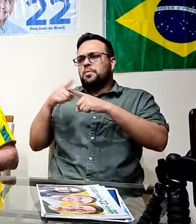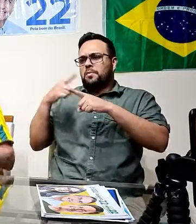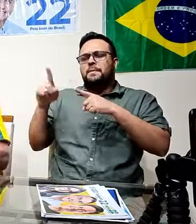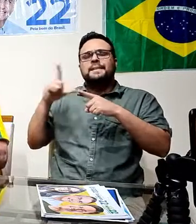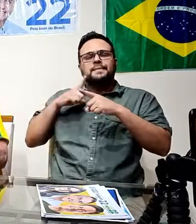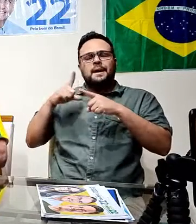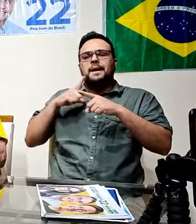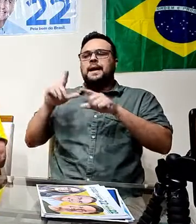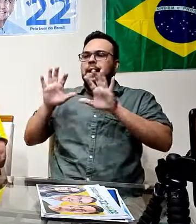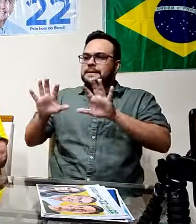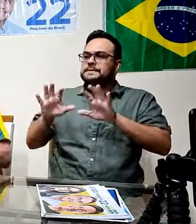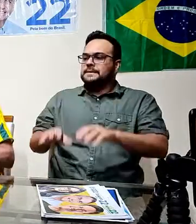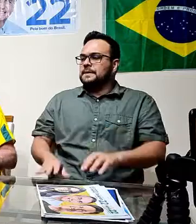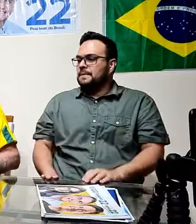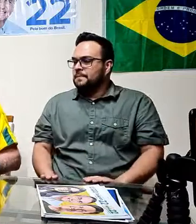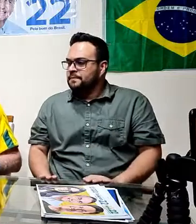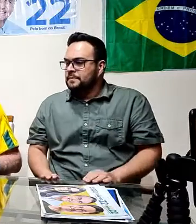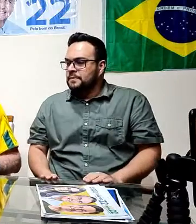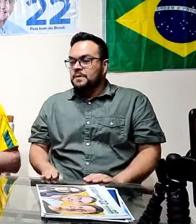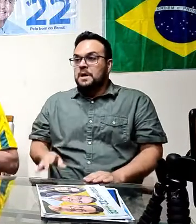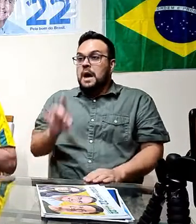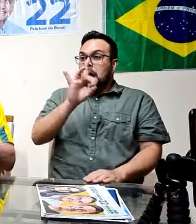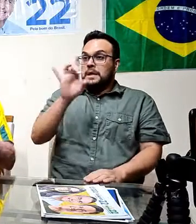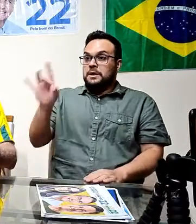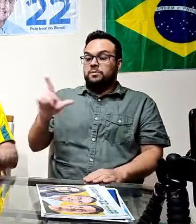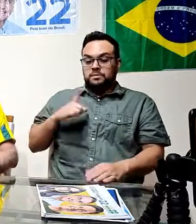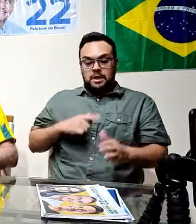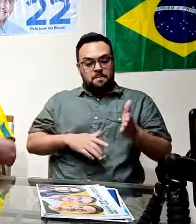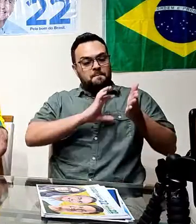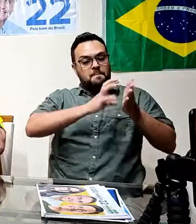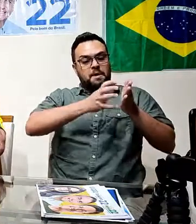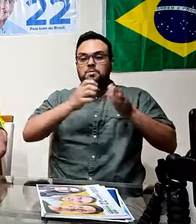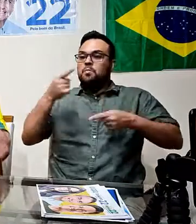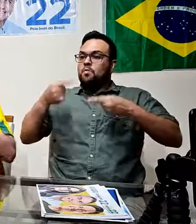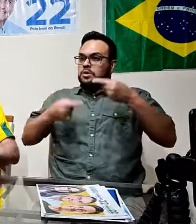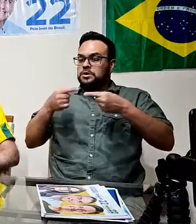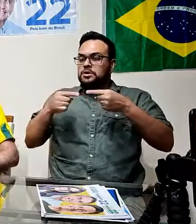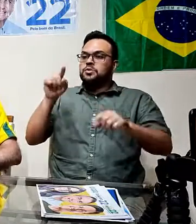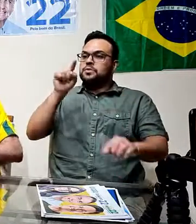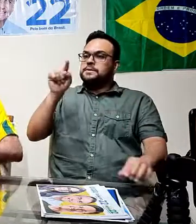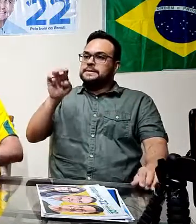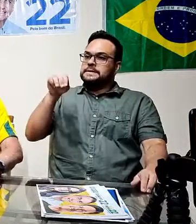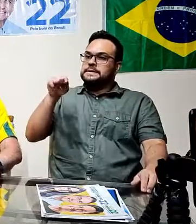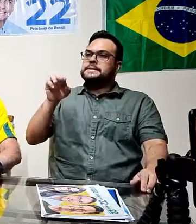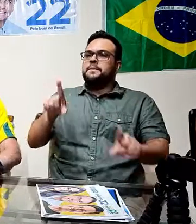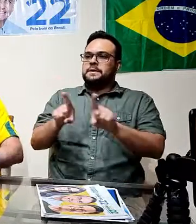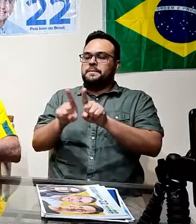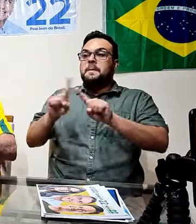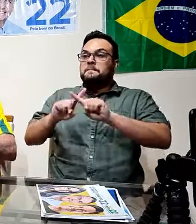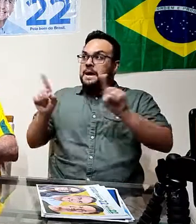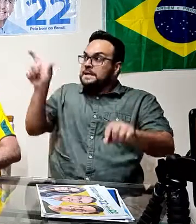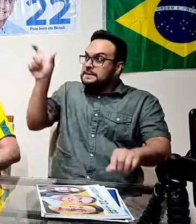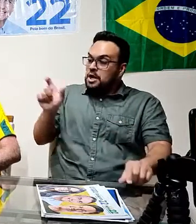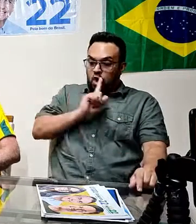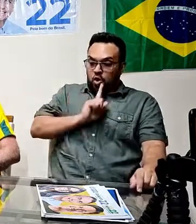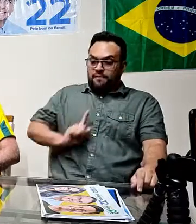temos, quando se fala em político partidário, todos nós temos, eu tenho, o Zema também tem, mas como governador, o